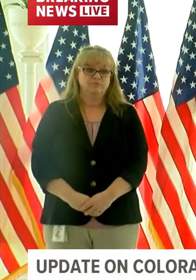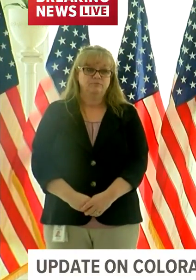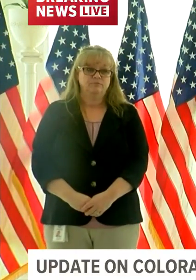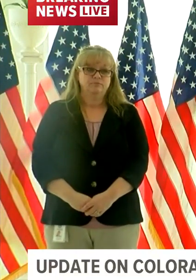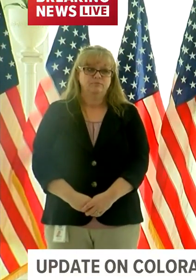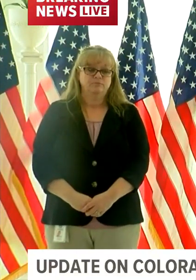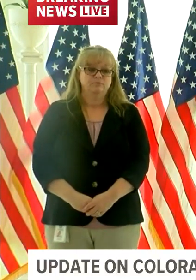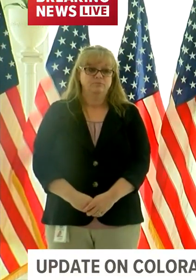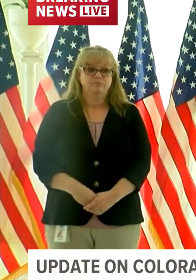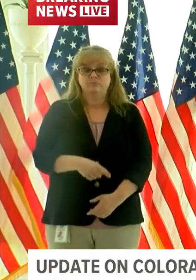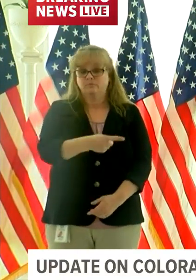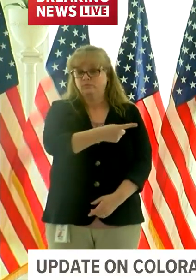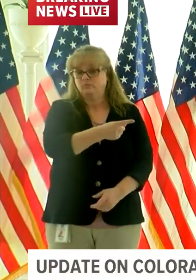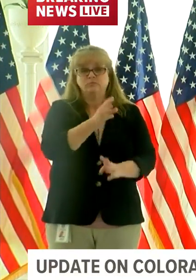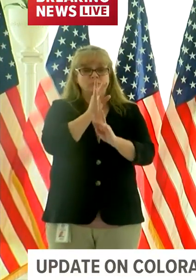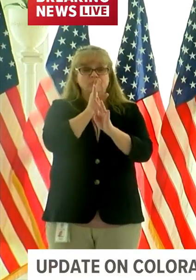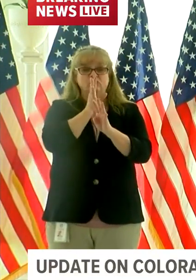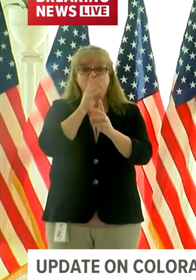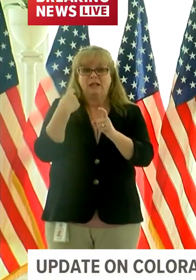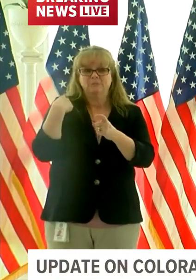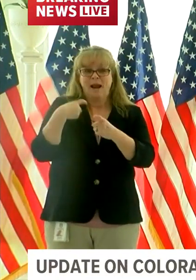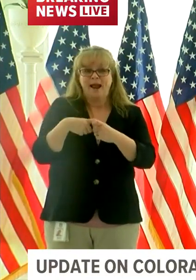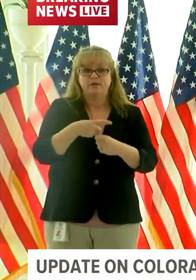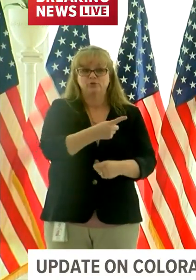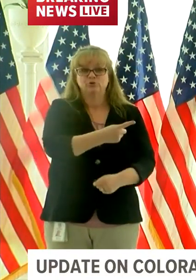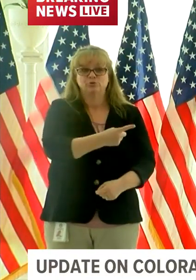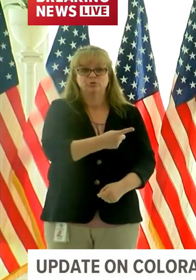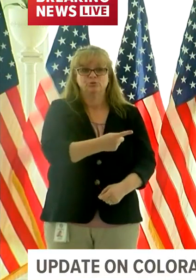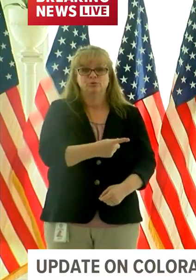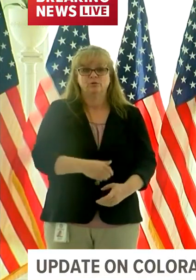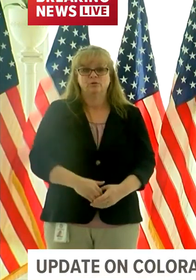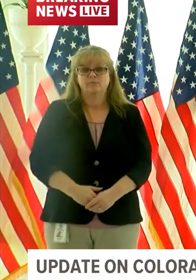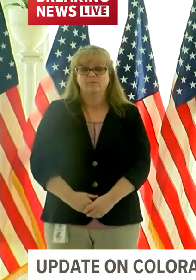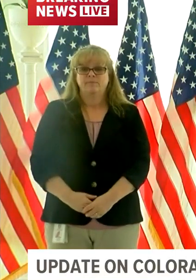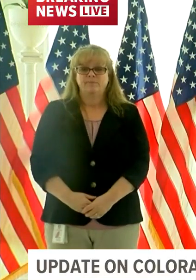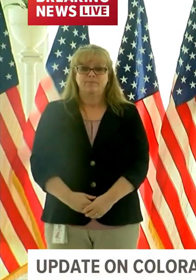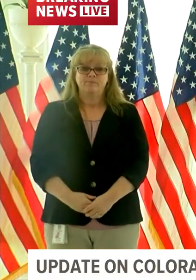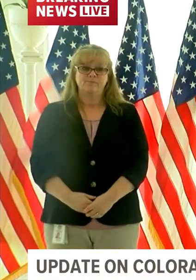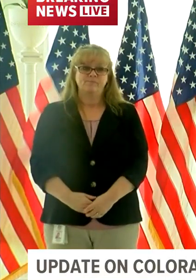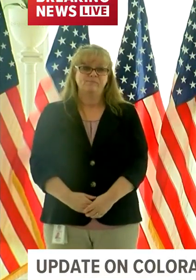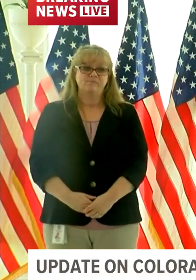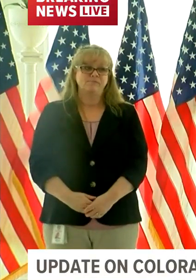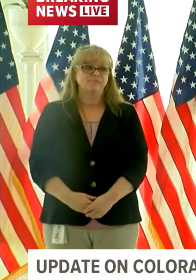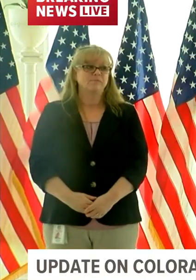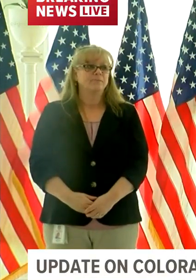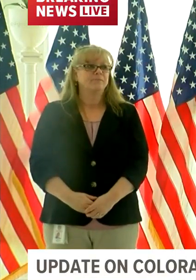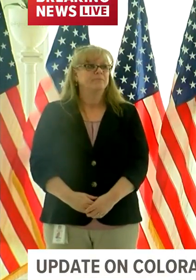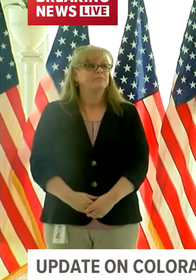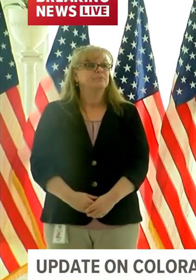Desafortunadamente, no todos los residentes de Colorado son elegibles para la ayuda económica federal. Para mí es muy importante